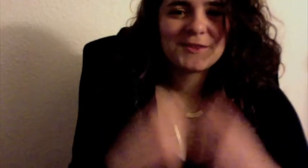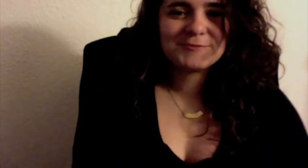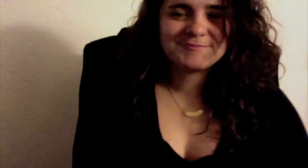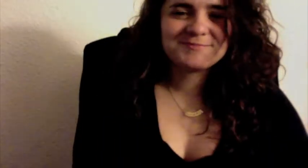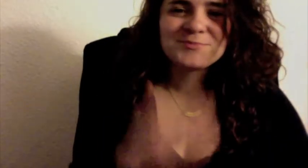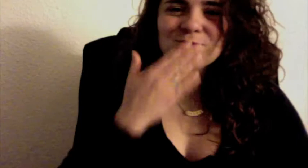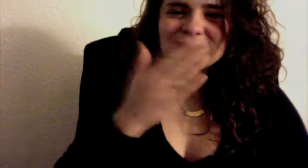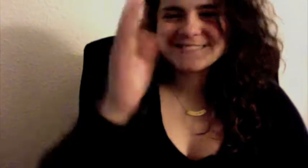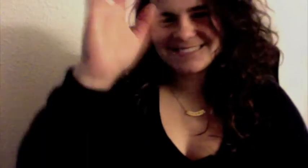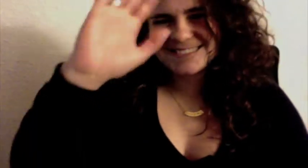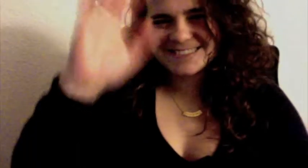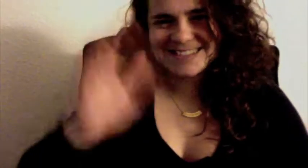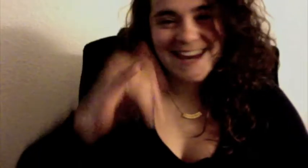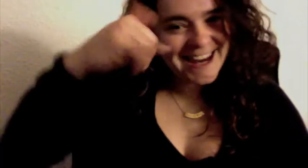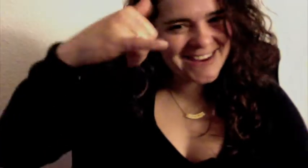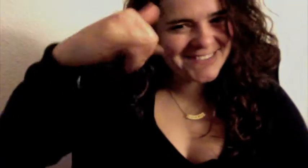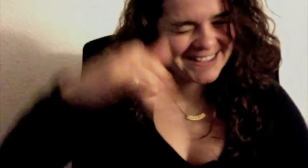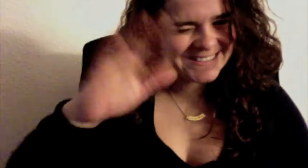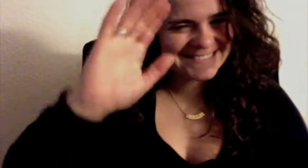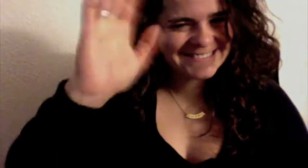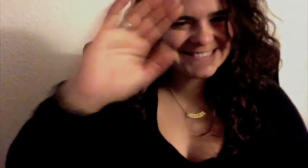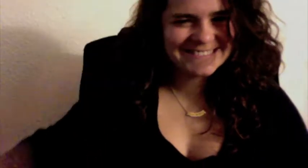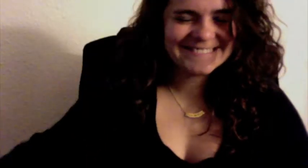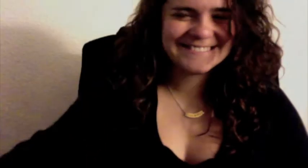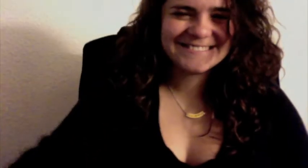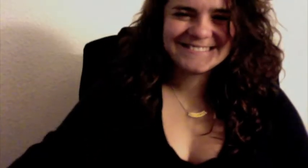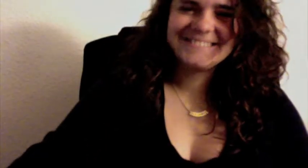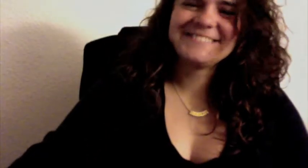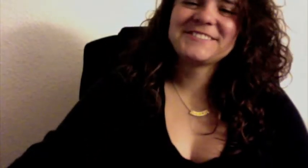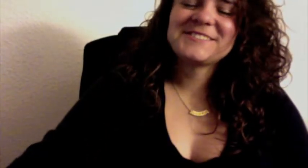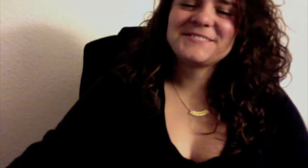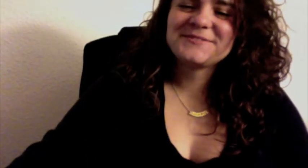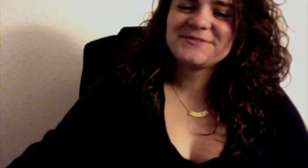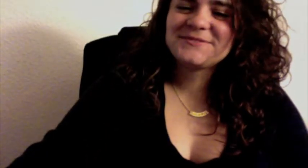Generación tras generación, en función de las relaciones de los mares o de los caminos.